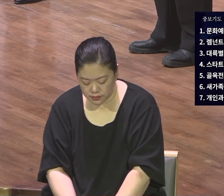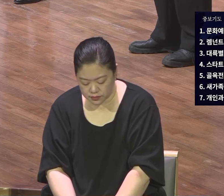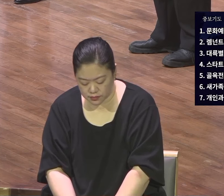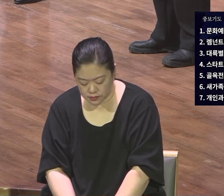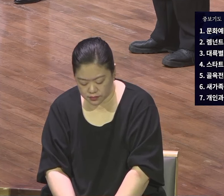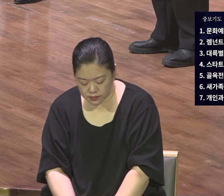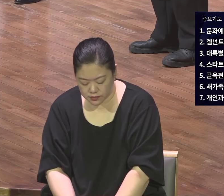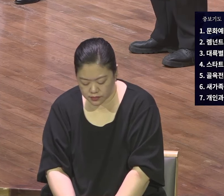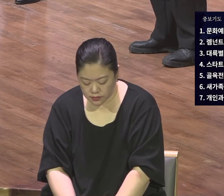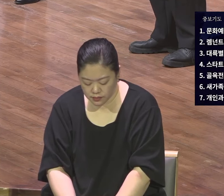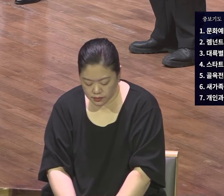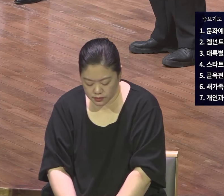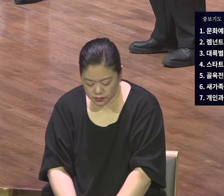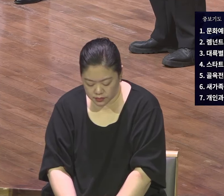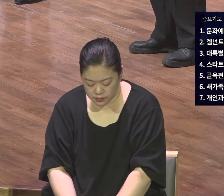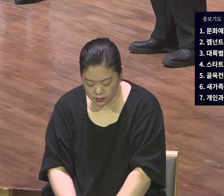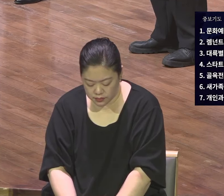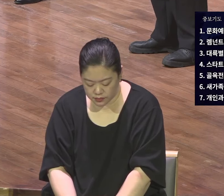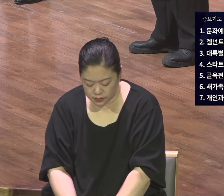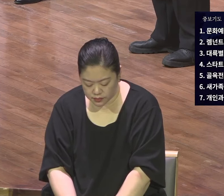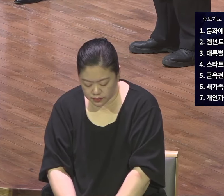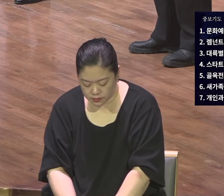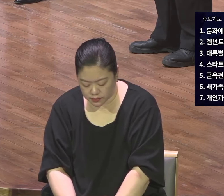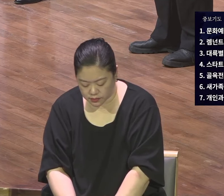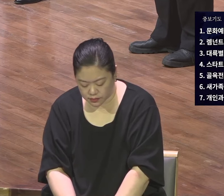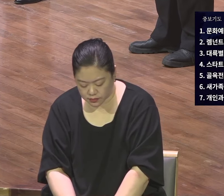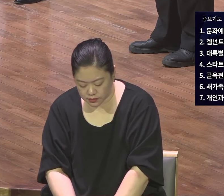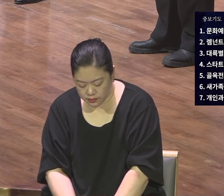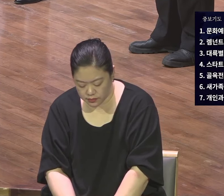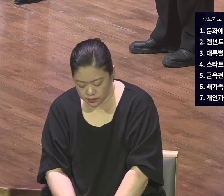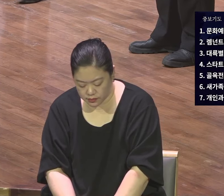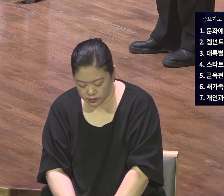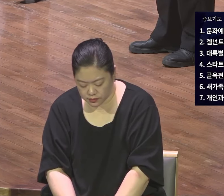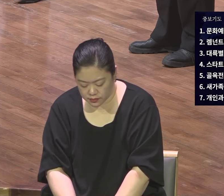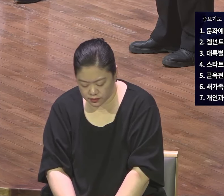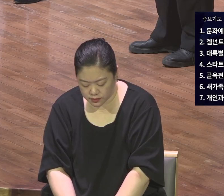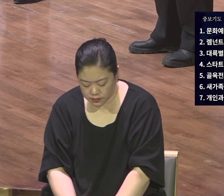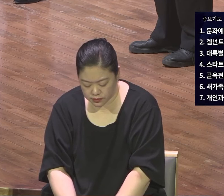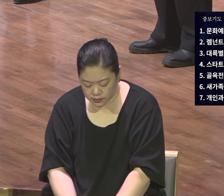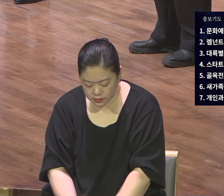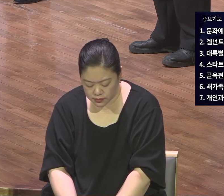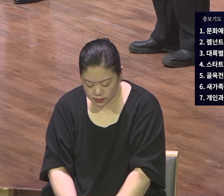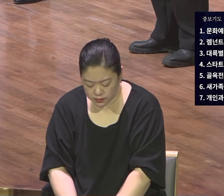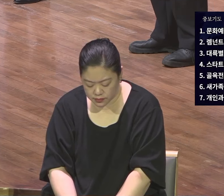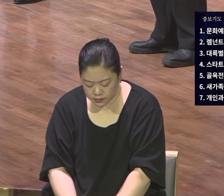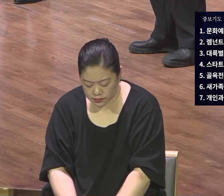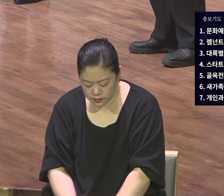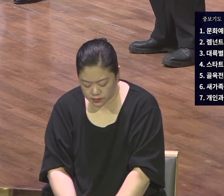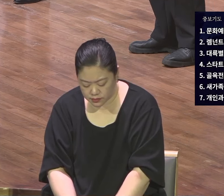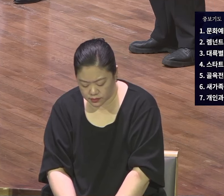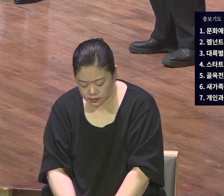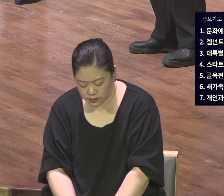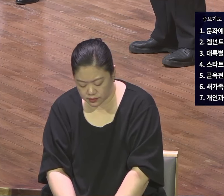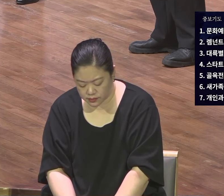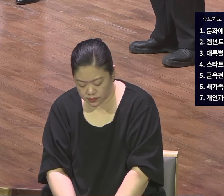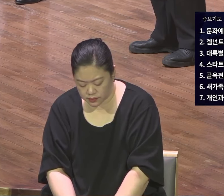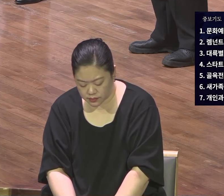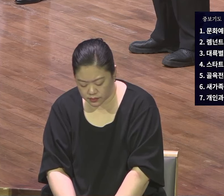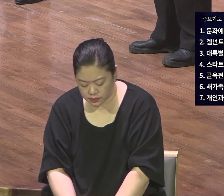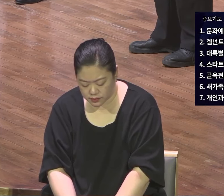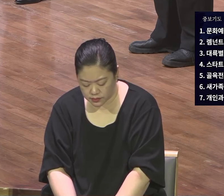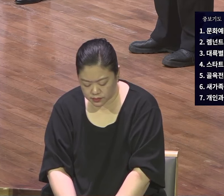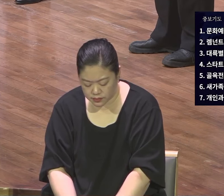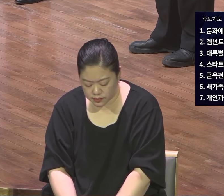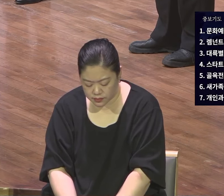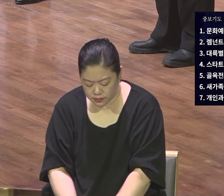빛이 비쳐지며 영광의 빛이 비쳐지는 시간이 될 수 있도록 역사여 주시옵소서. 이 금토의 시대